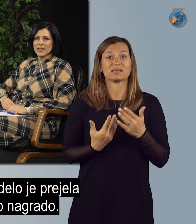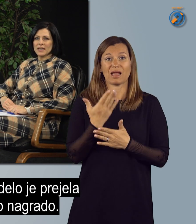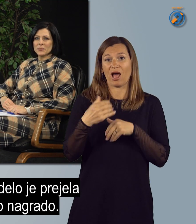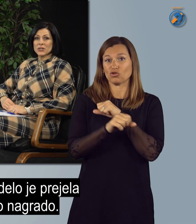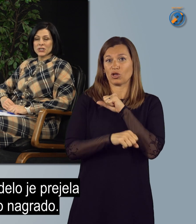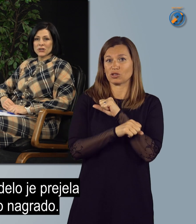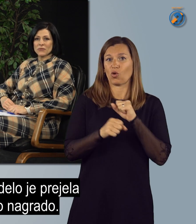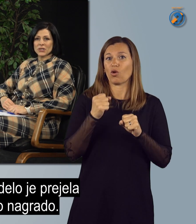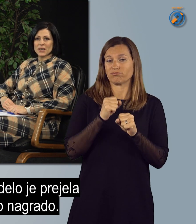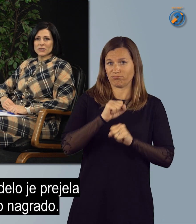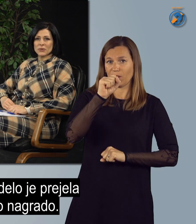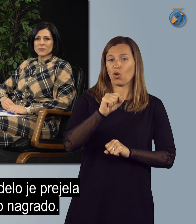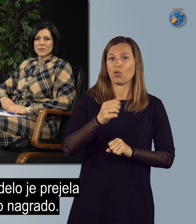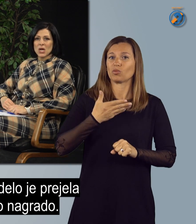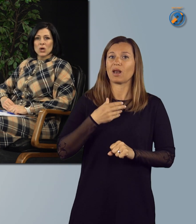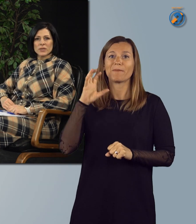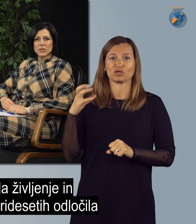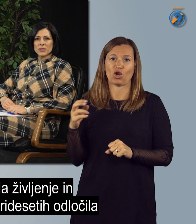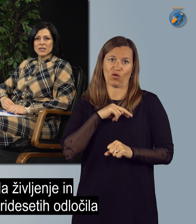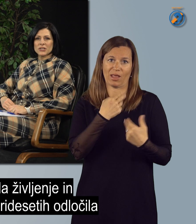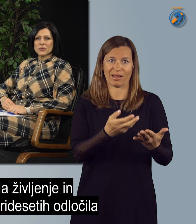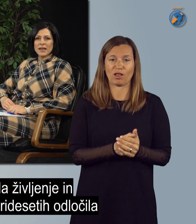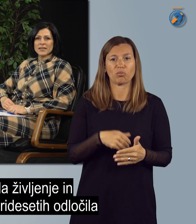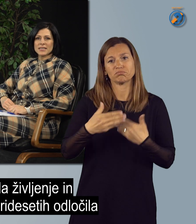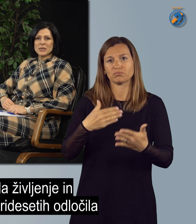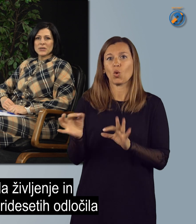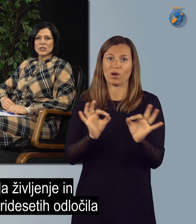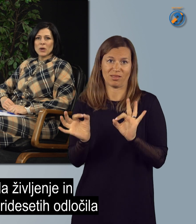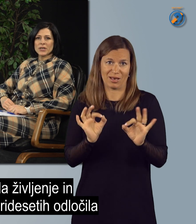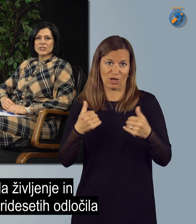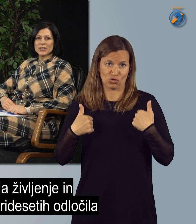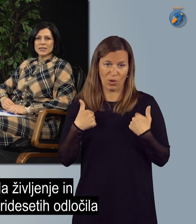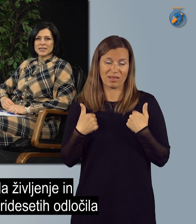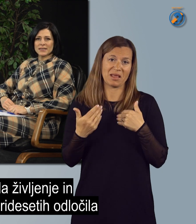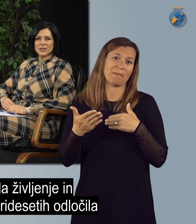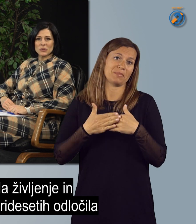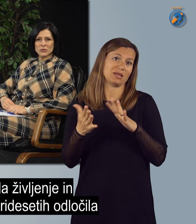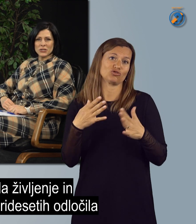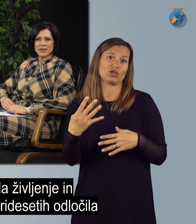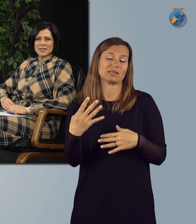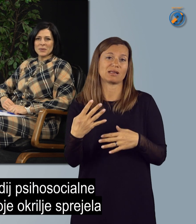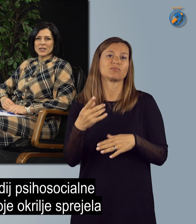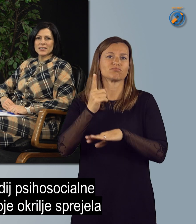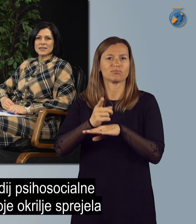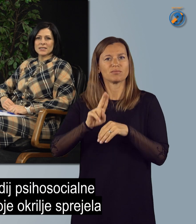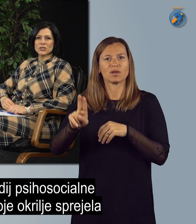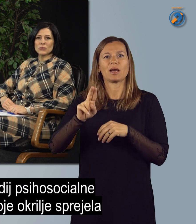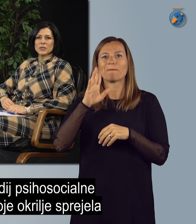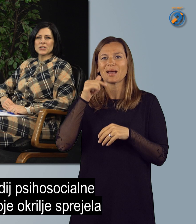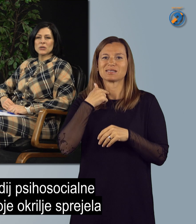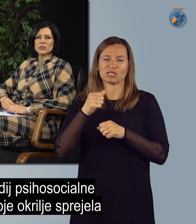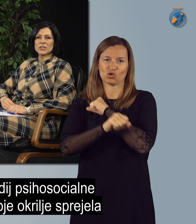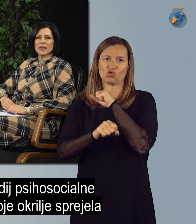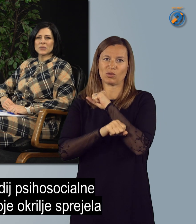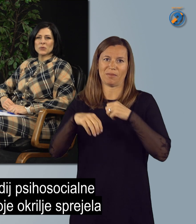je prejela Prešernovo nagrado. Ko se je uredila življenje in se pri dobrih 40 odločila za magistrski